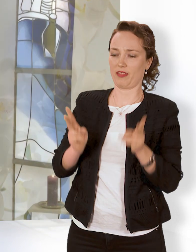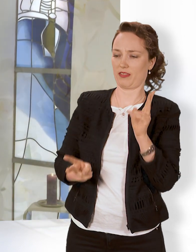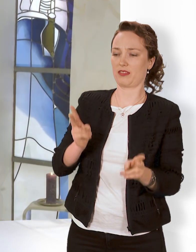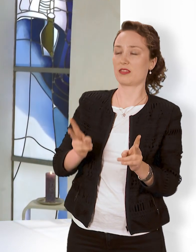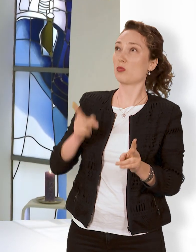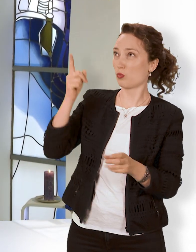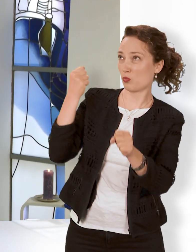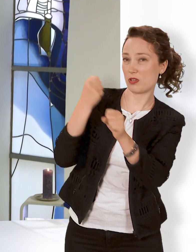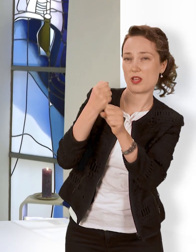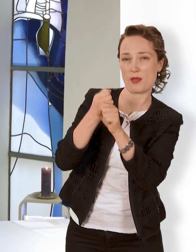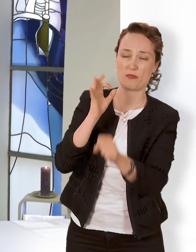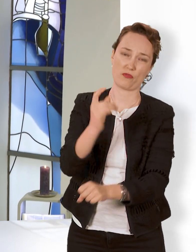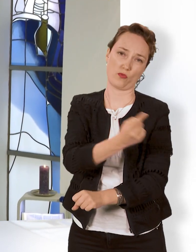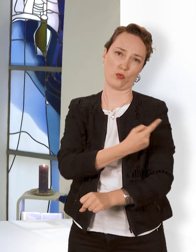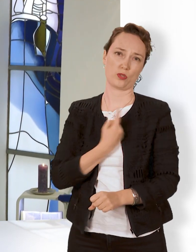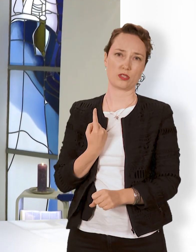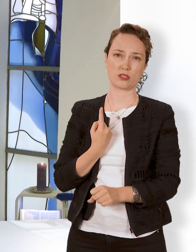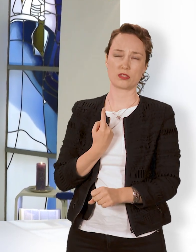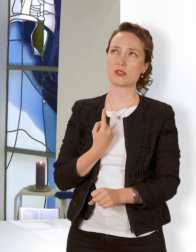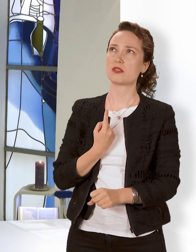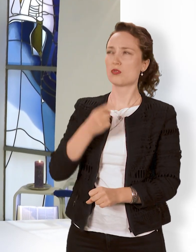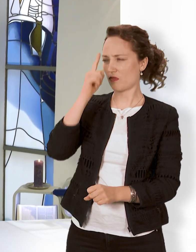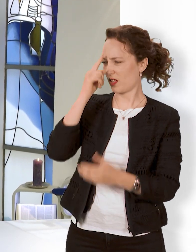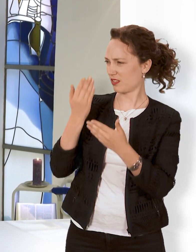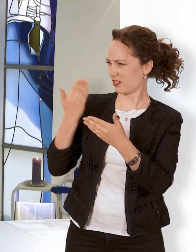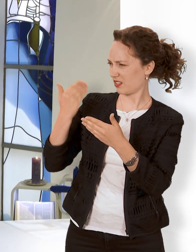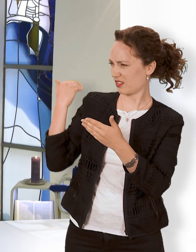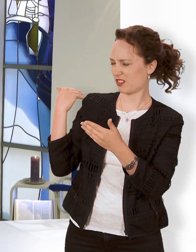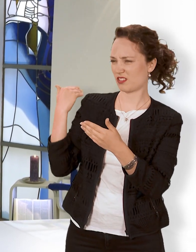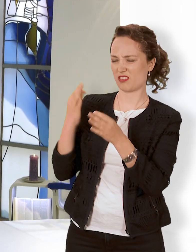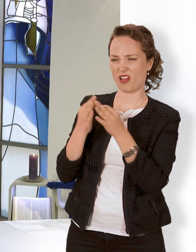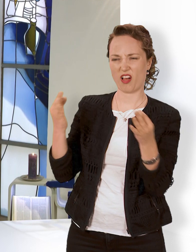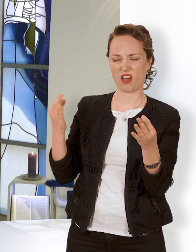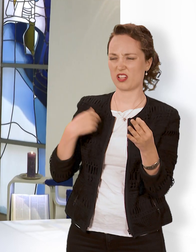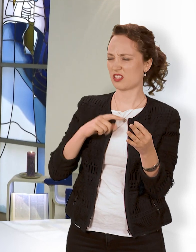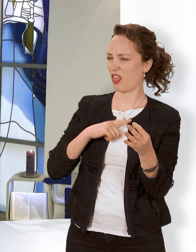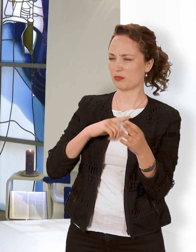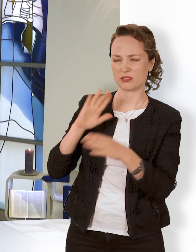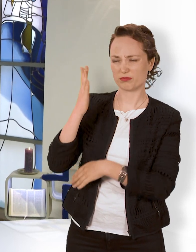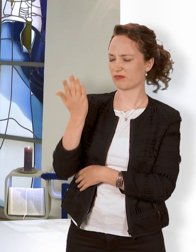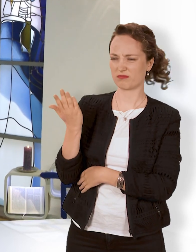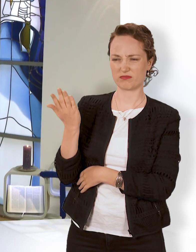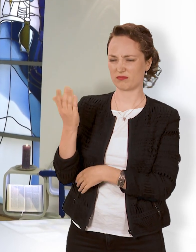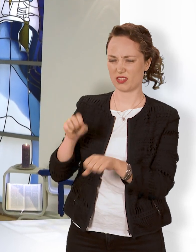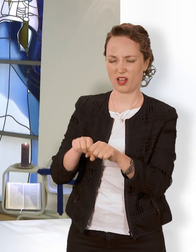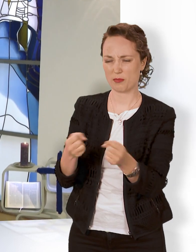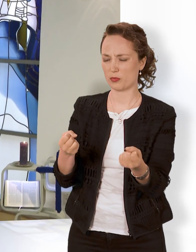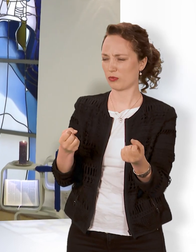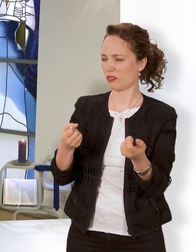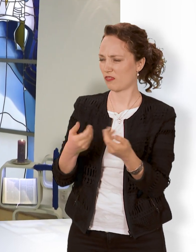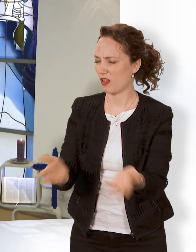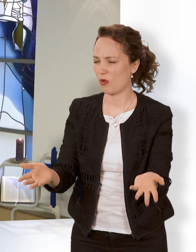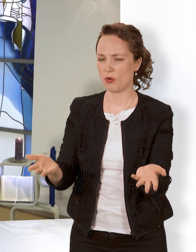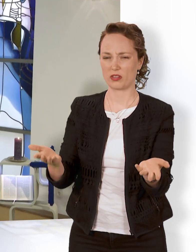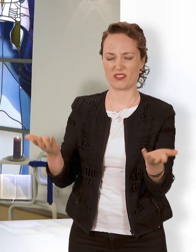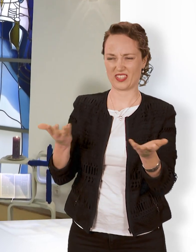annimmst. Du weißt, was in den letzten Tagen alles nicht gelungen ist, was zerbrochen ist, was verloren gegangen ist.